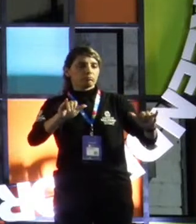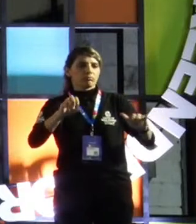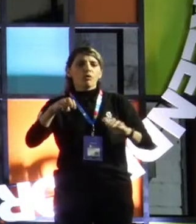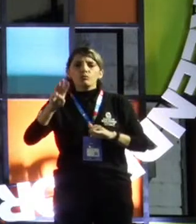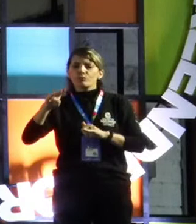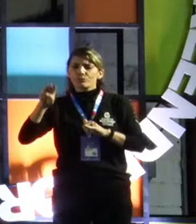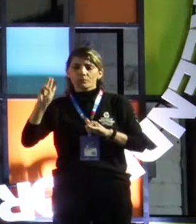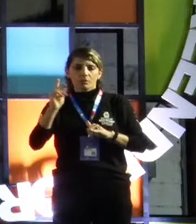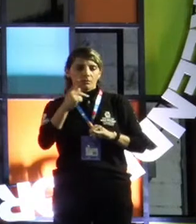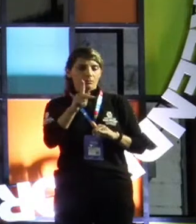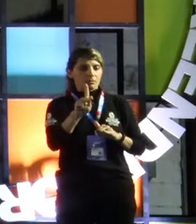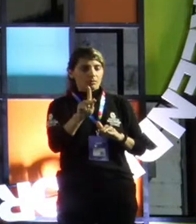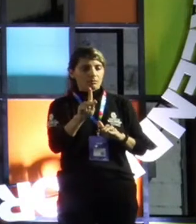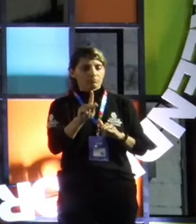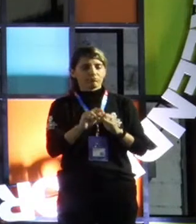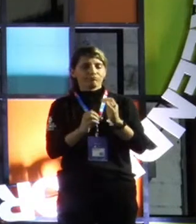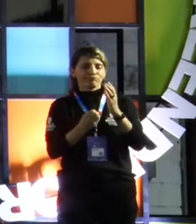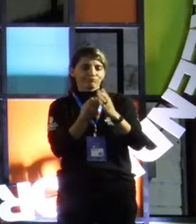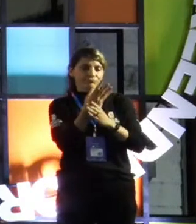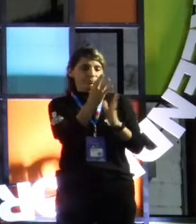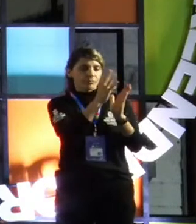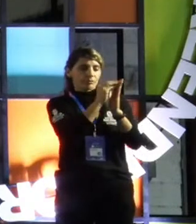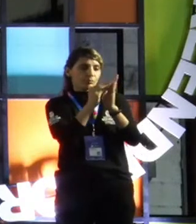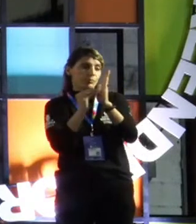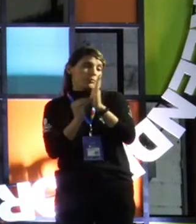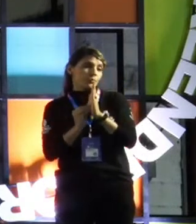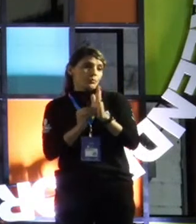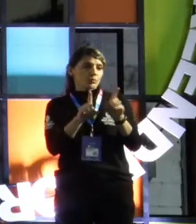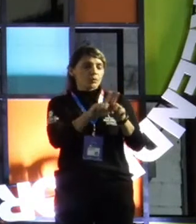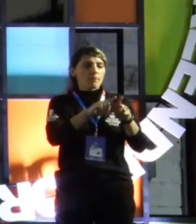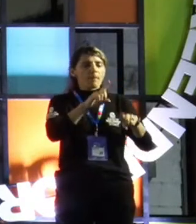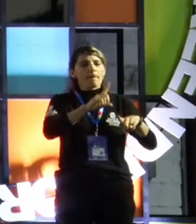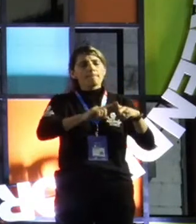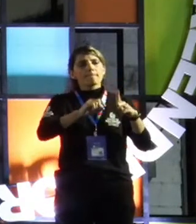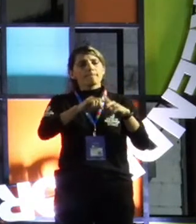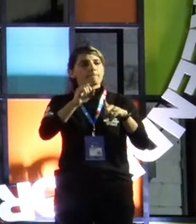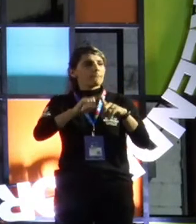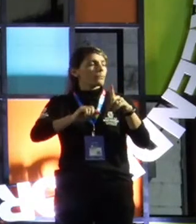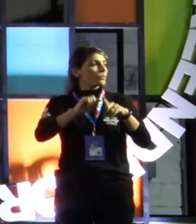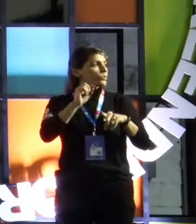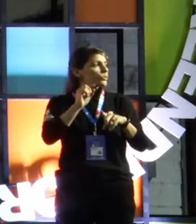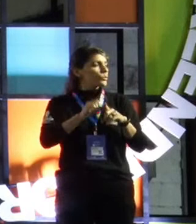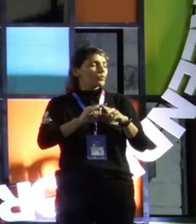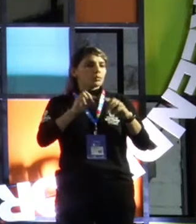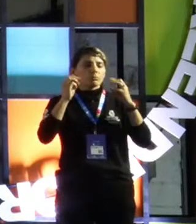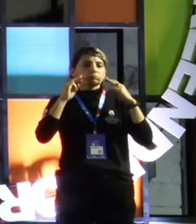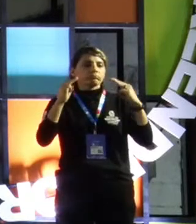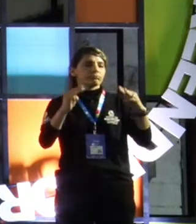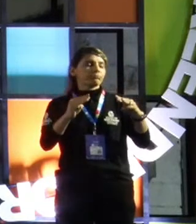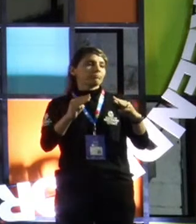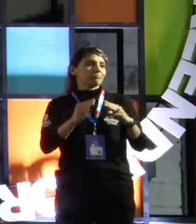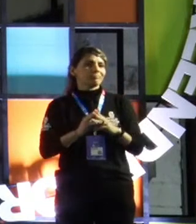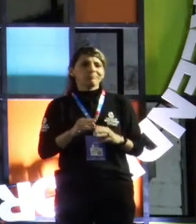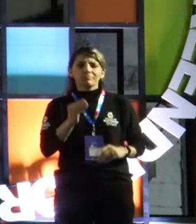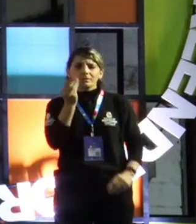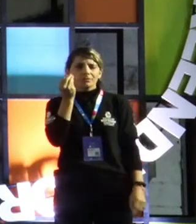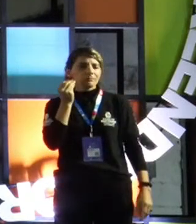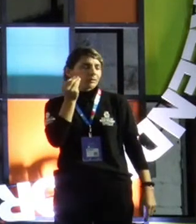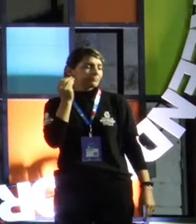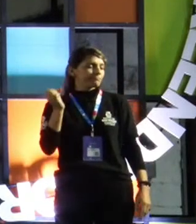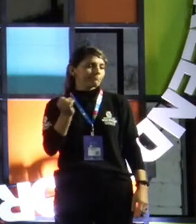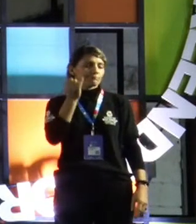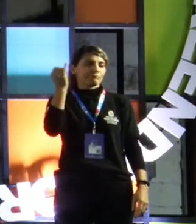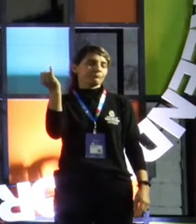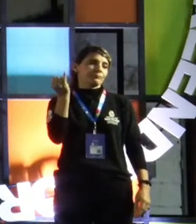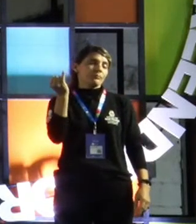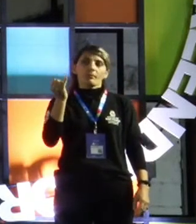outra forma de você monetizar seu conteúdo. Crie produtos digitais e ofereça uma experiência valiosa. Essa questão do Excel aqui